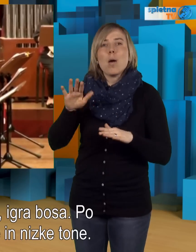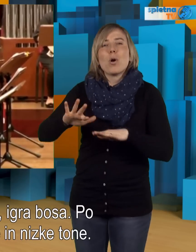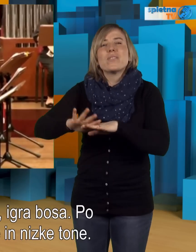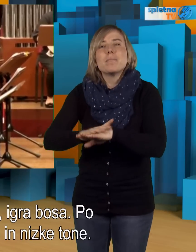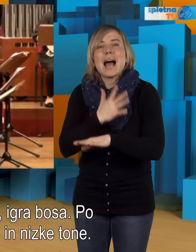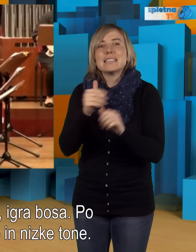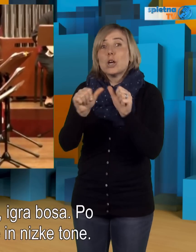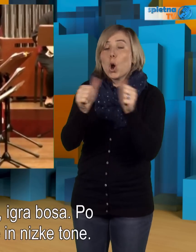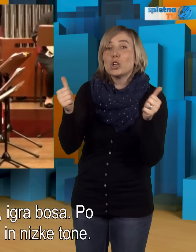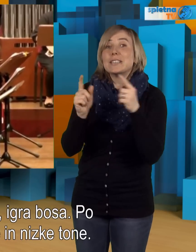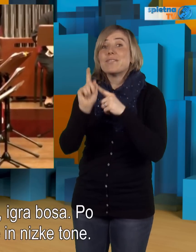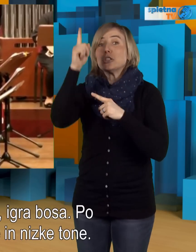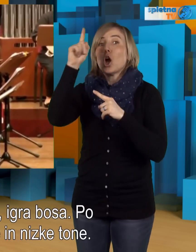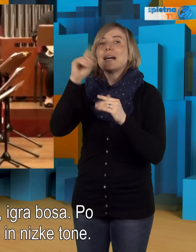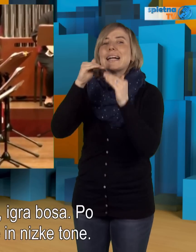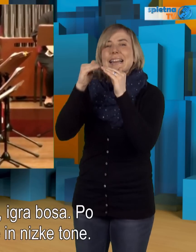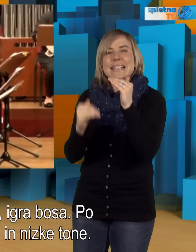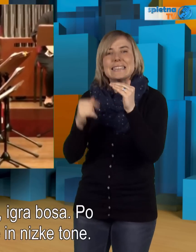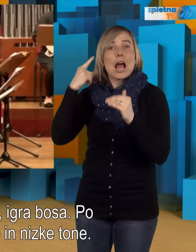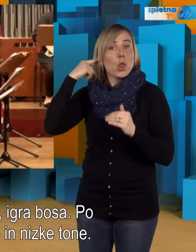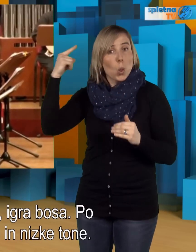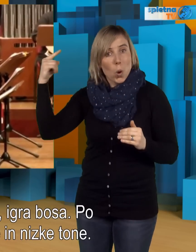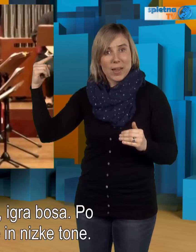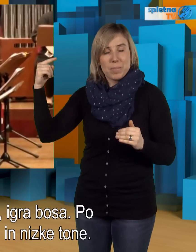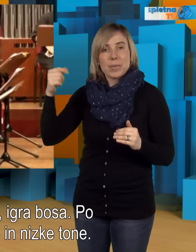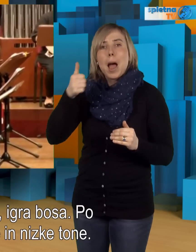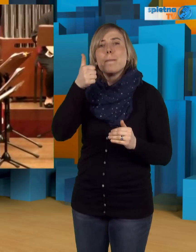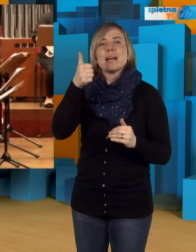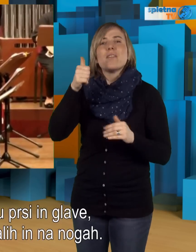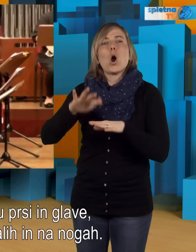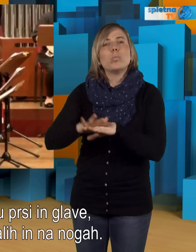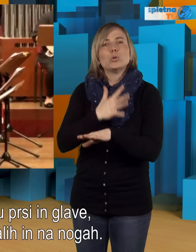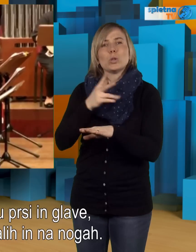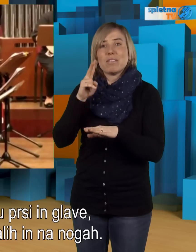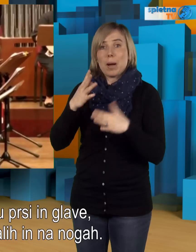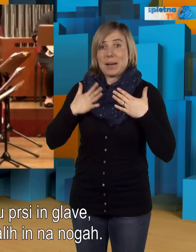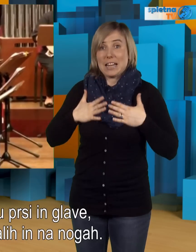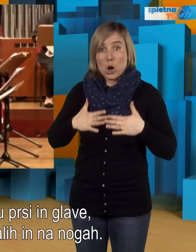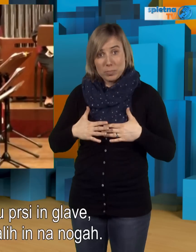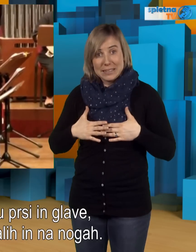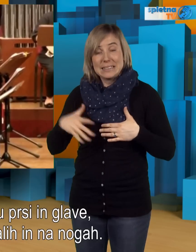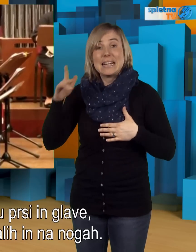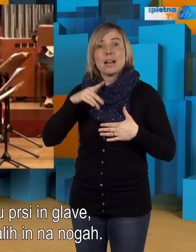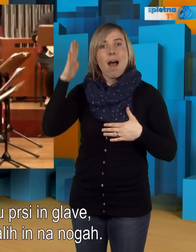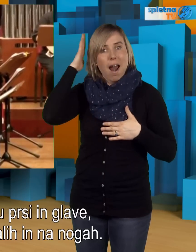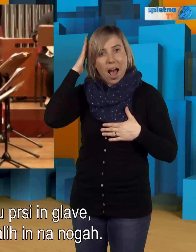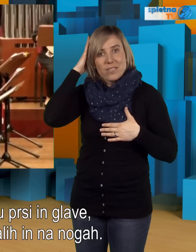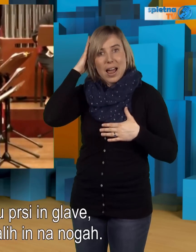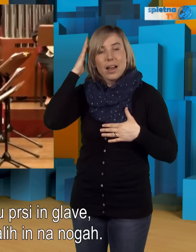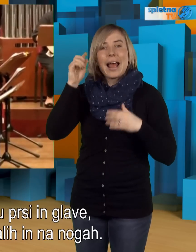Po vibracijah loči visoke in nizke tone. Prve občuti v predelu prsi in glave, nizke tone pa